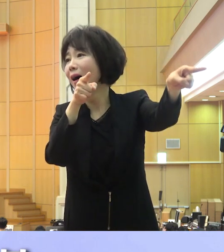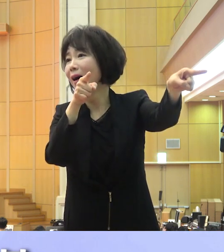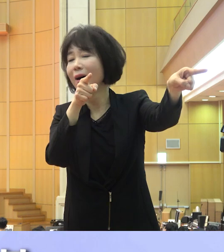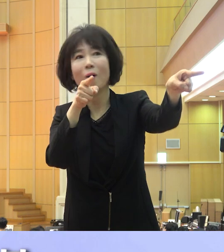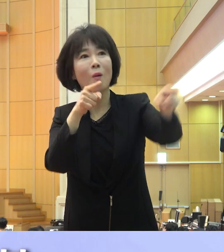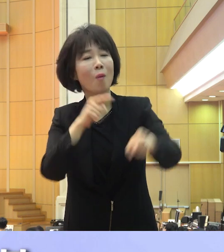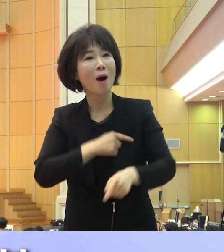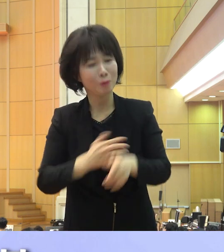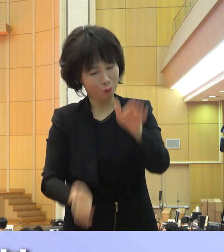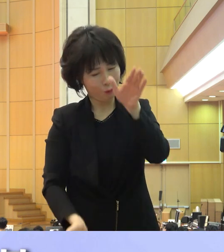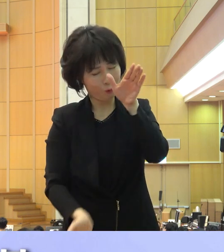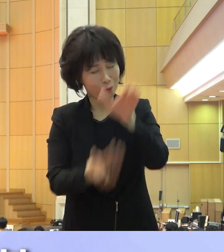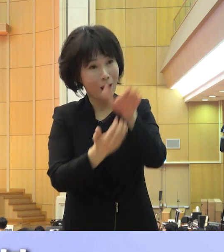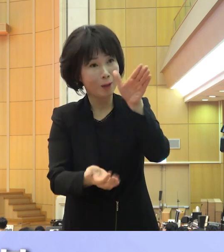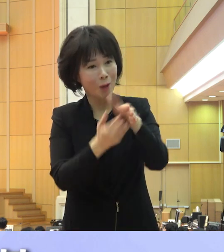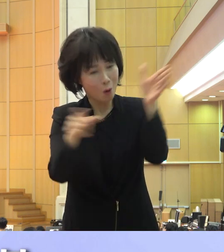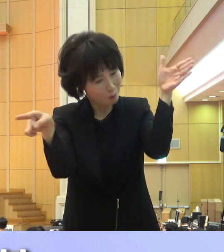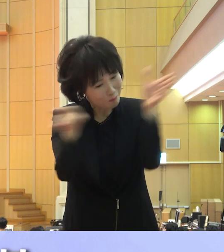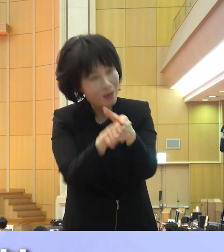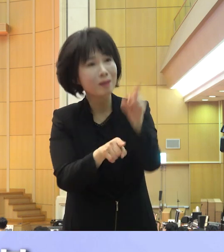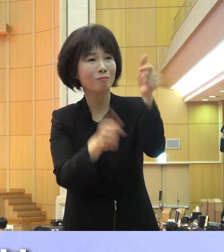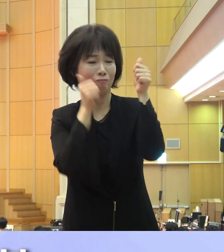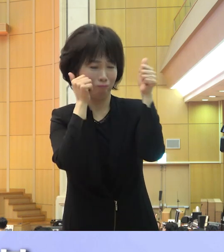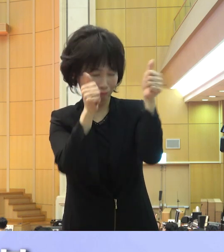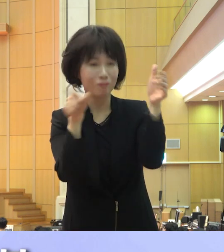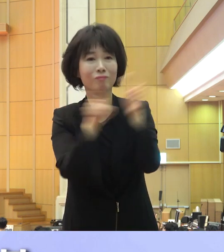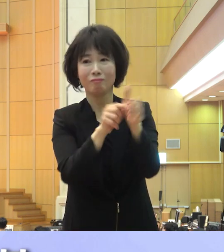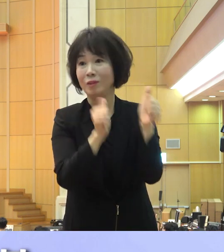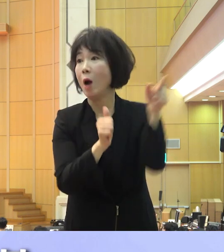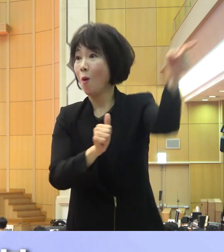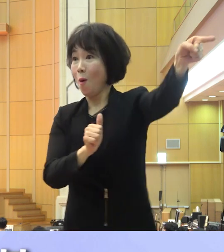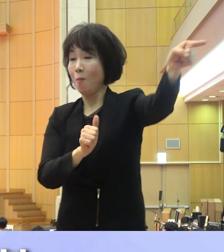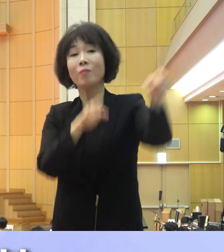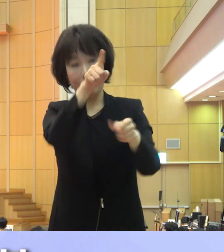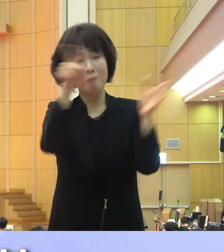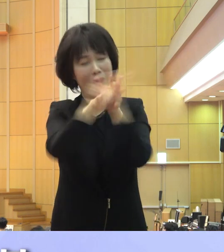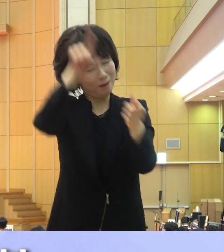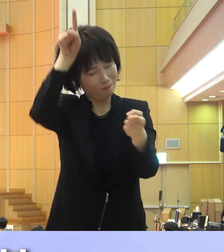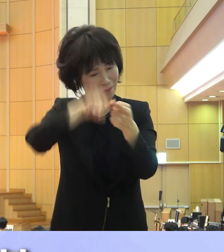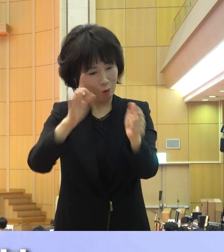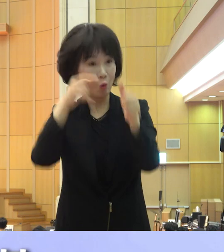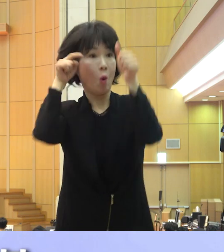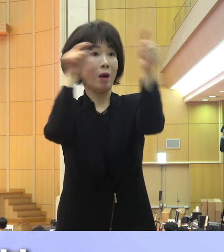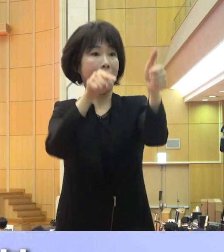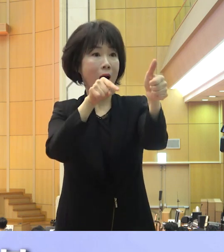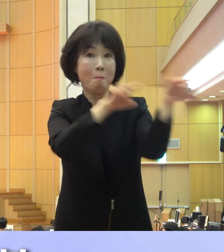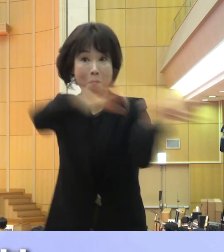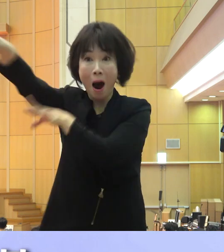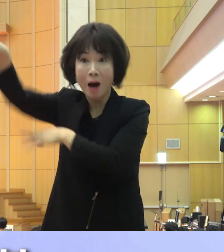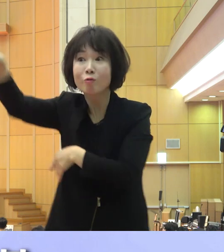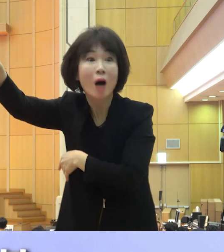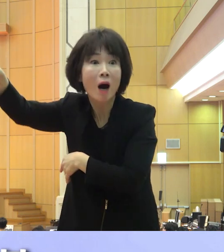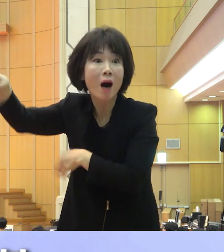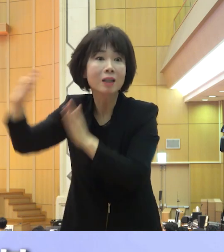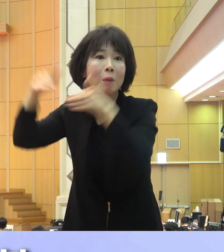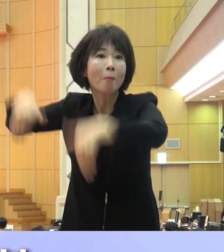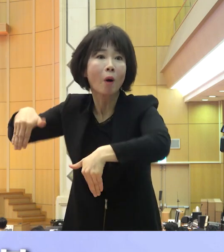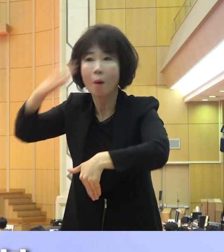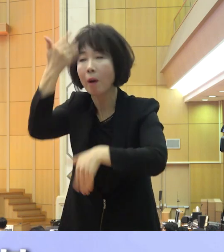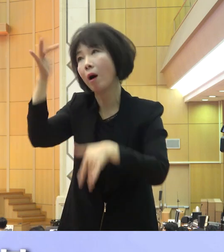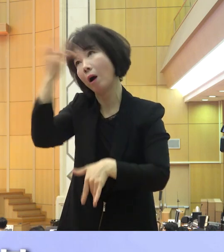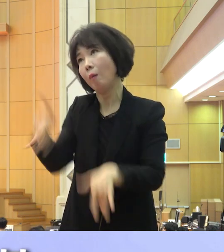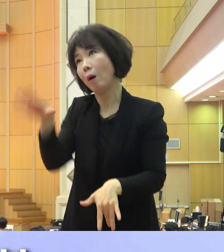없다. 최고의 믿음이라는 겁니다. 최고의 믿음. 내 믿음대로 되리라 하시니 그 시로 중풍병자가 나았더라.